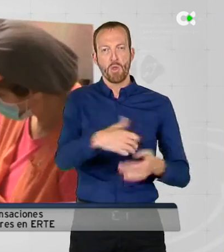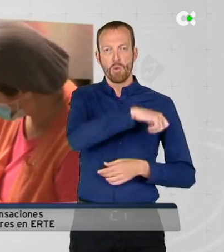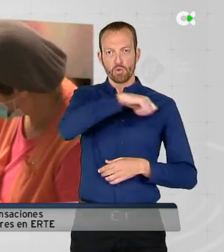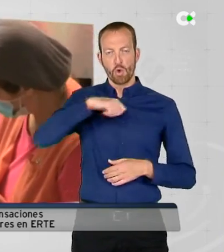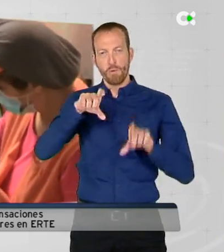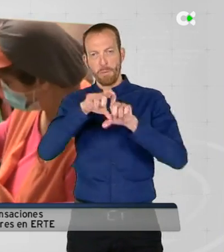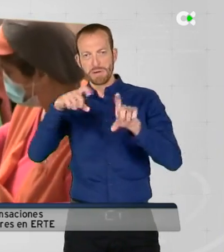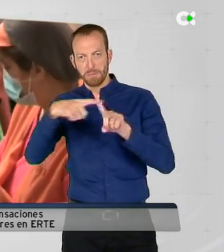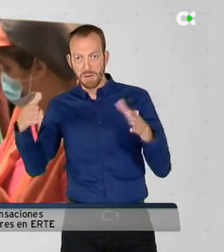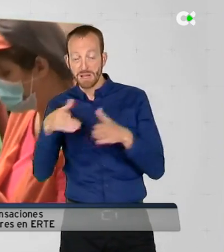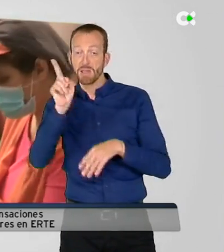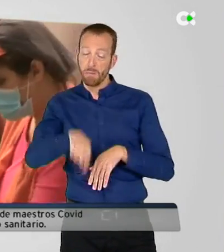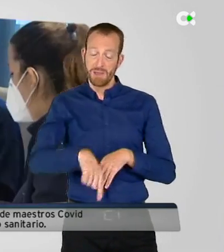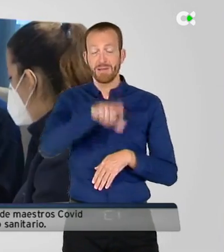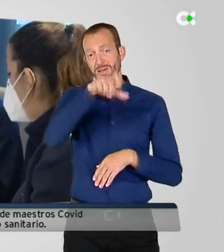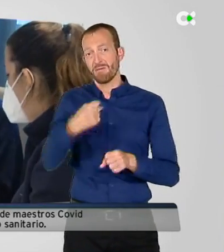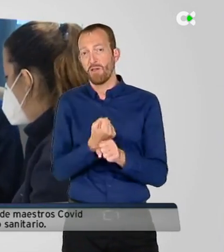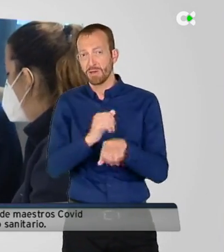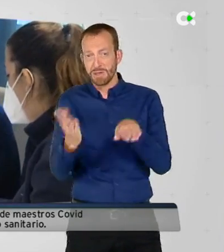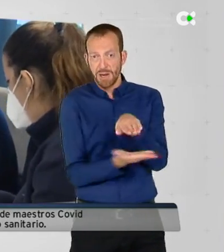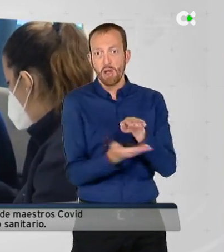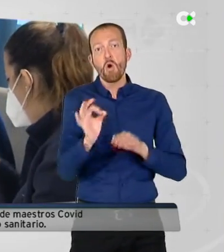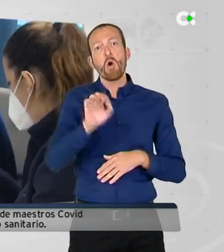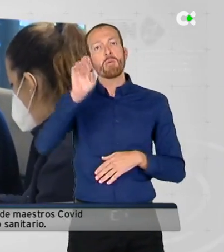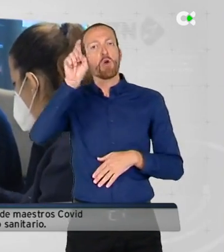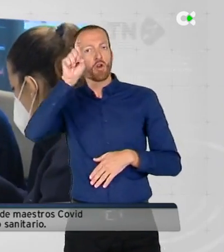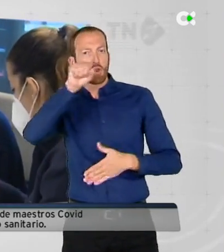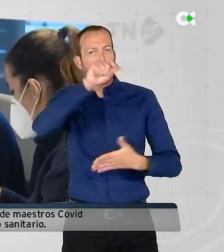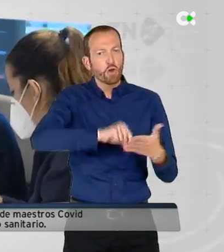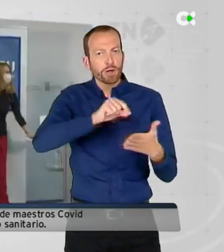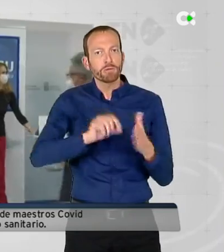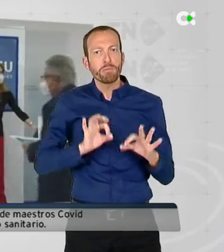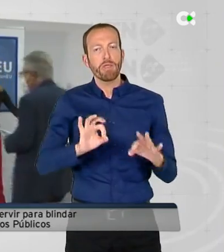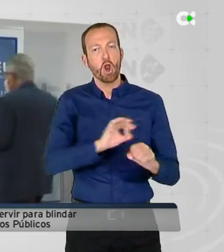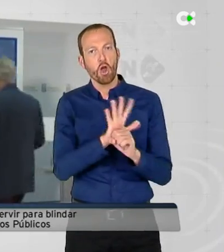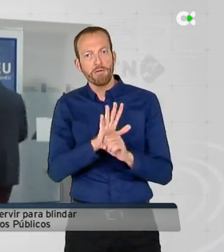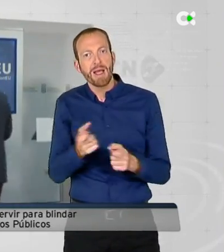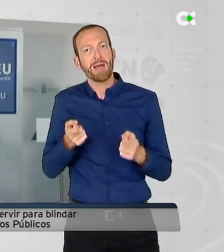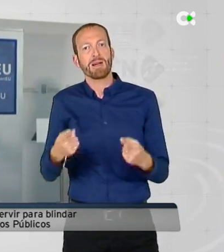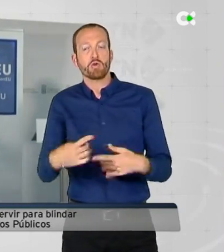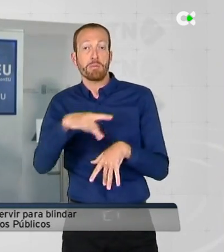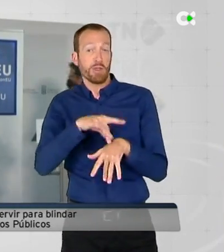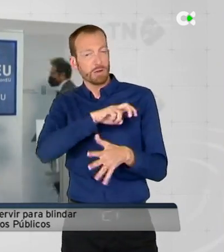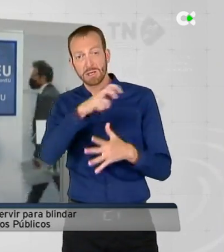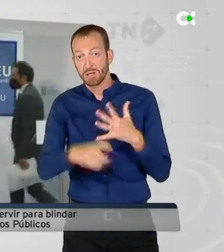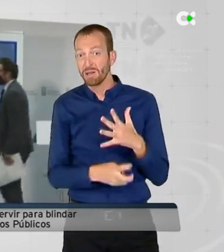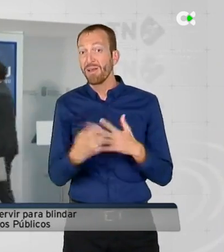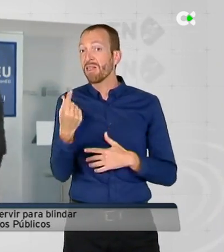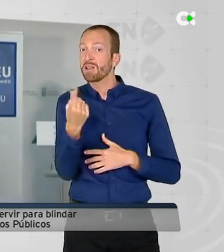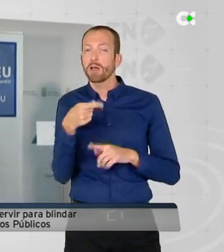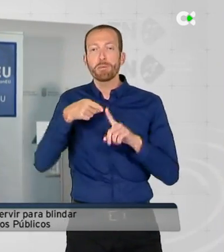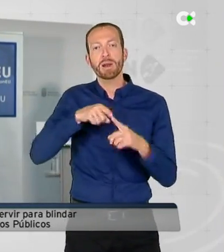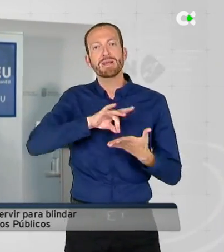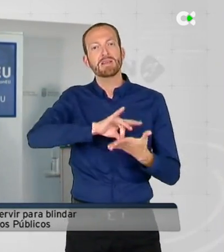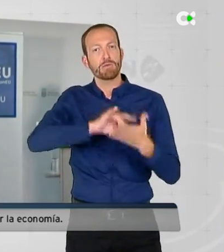compensaciones a trabajadores en ERTE o la contratación de maestros COVID y el gasto sanitario. El dinero debe servir para blindar